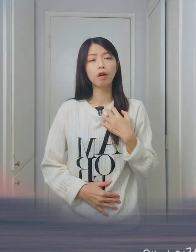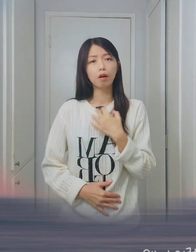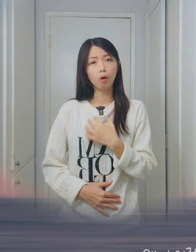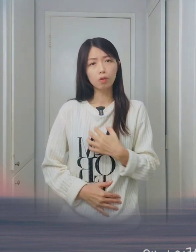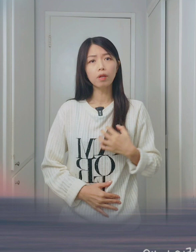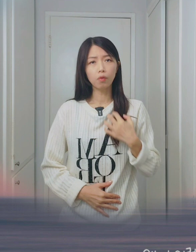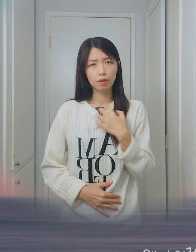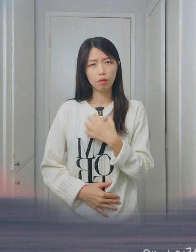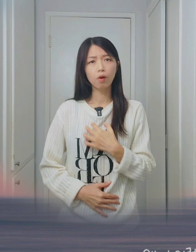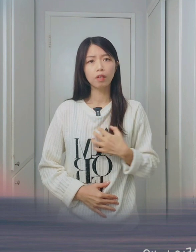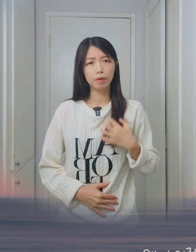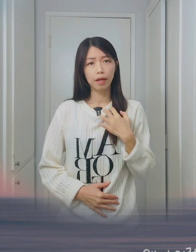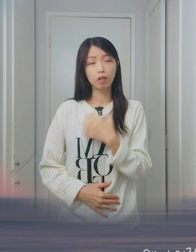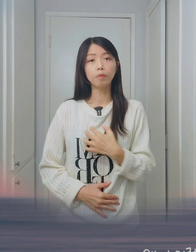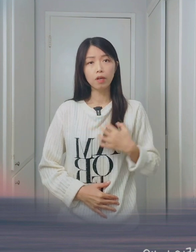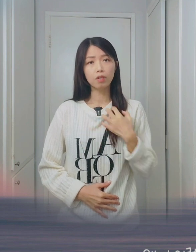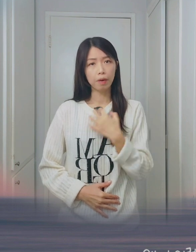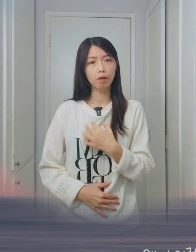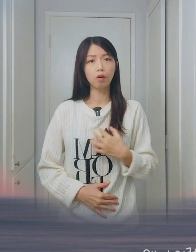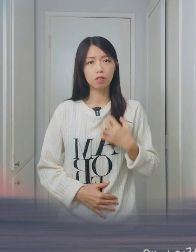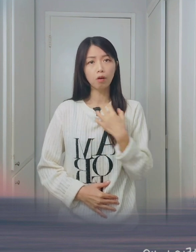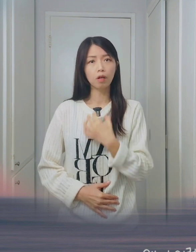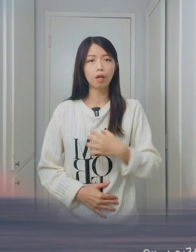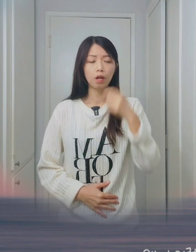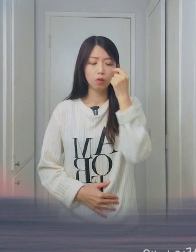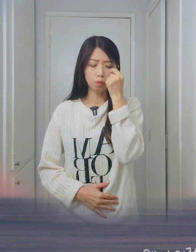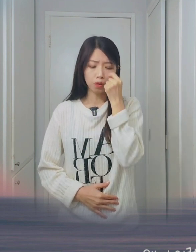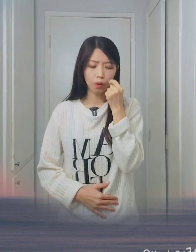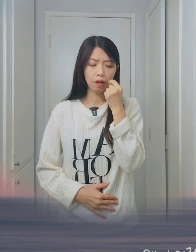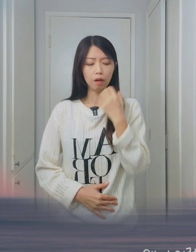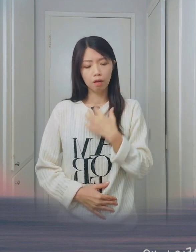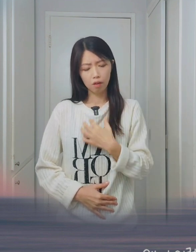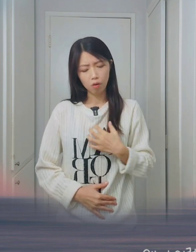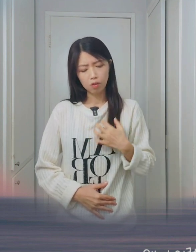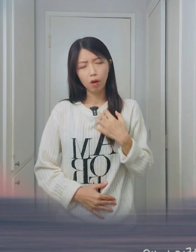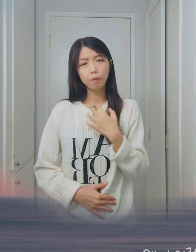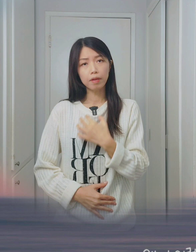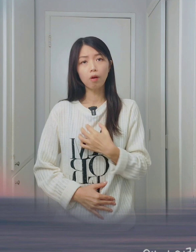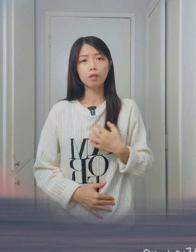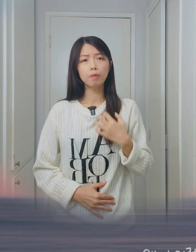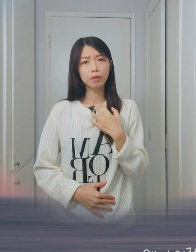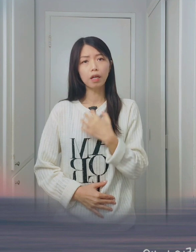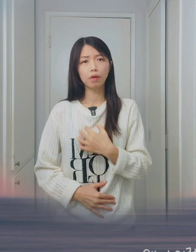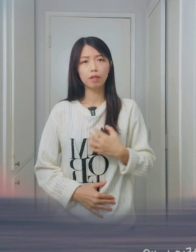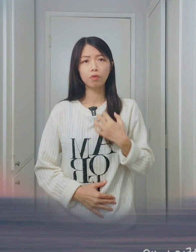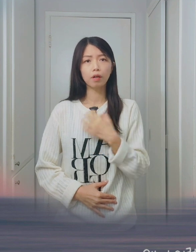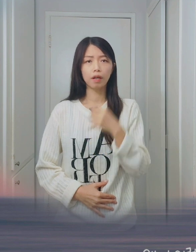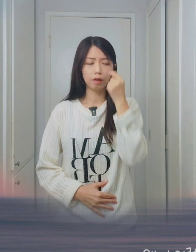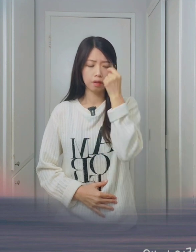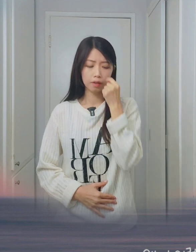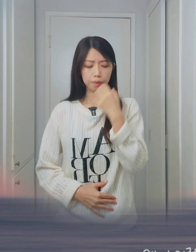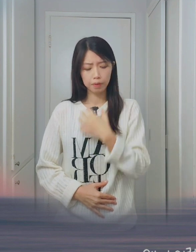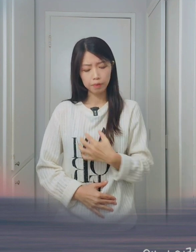해주시면 걱정이라고 하는 뜻의 수어가 됩니다. 이것만 해주시면 걱정, 눈물과 걱정 합해서 슬프다라고 하는 뜻의 수어가